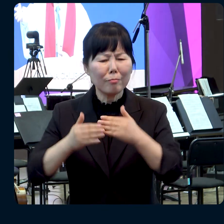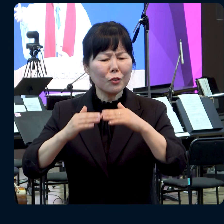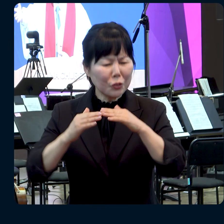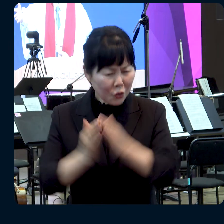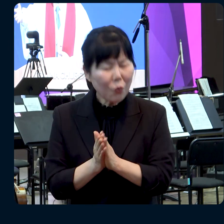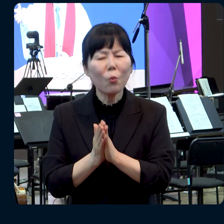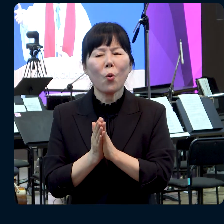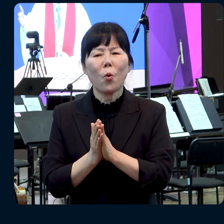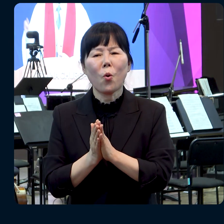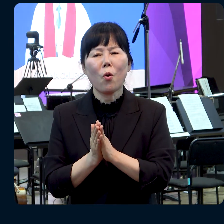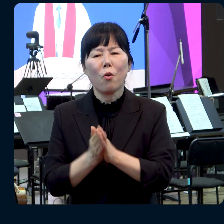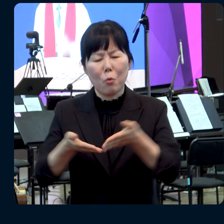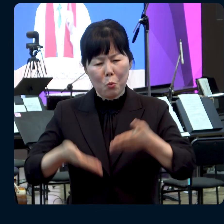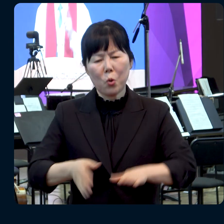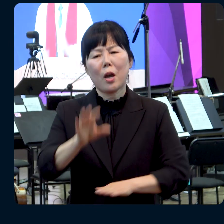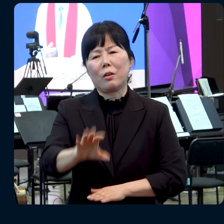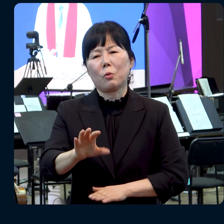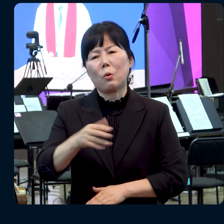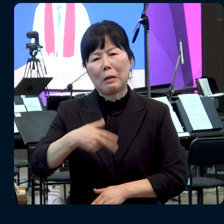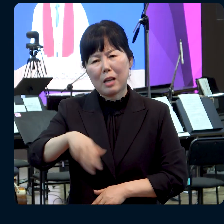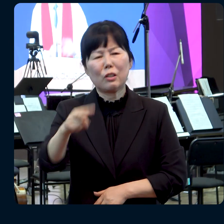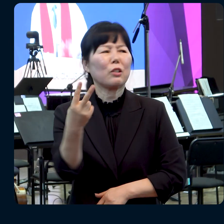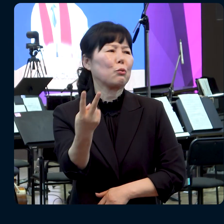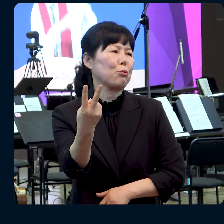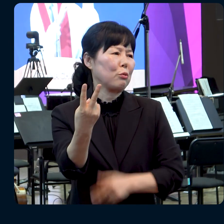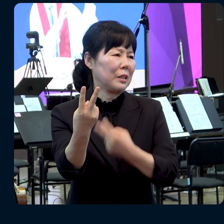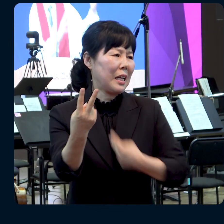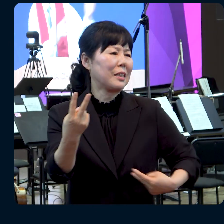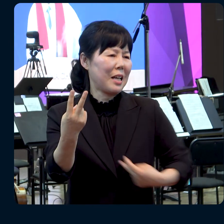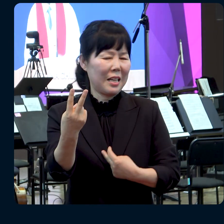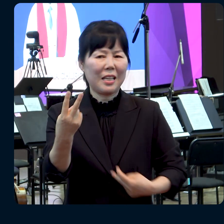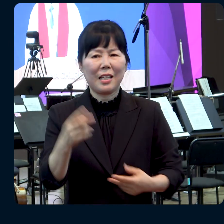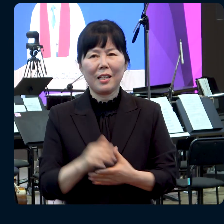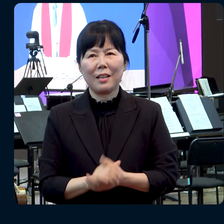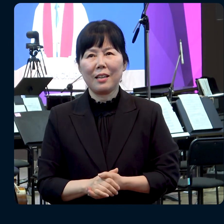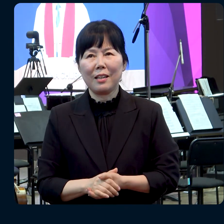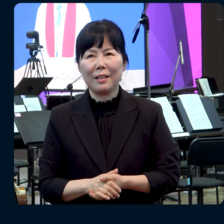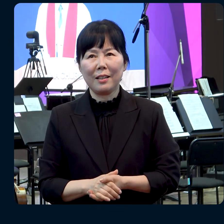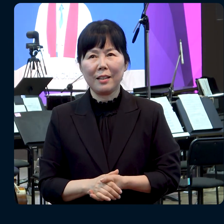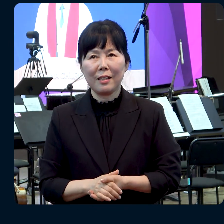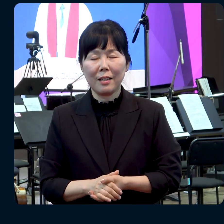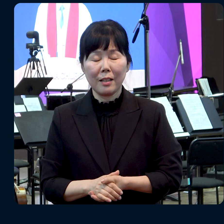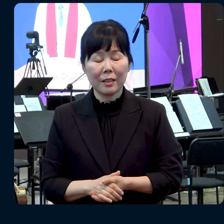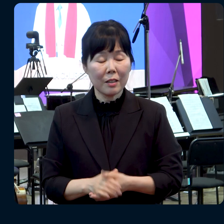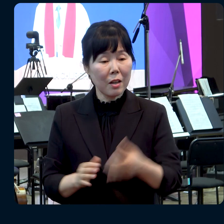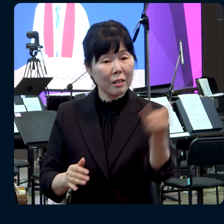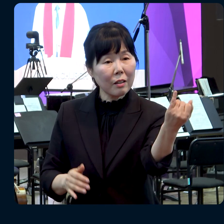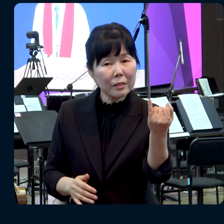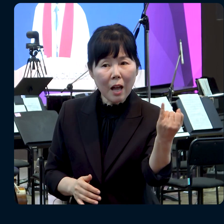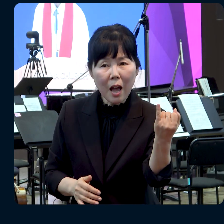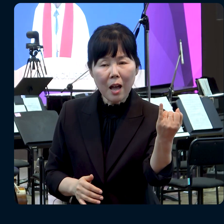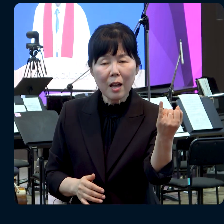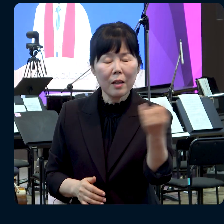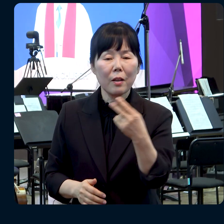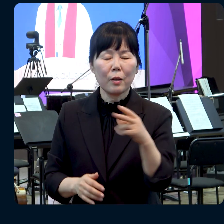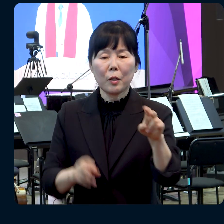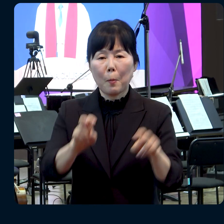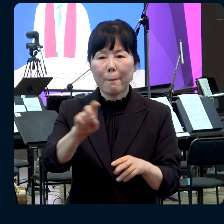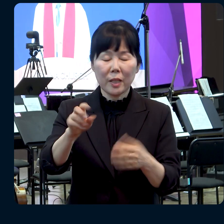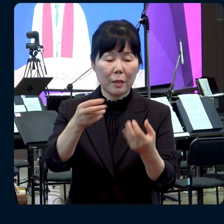끝났으니까. 자, 그런데 제자들은 그랬지만 막달라 마리아와 여인들은